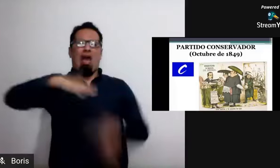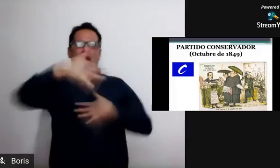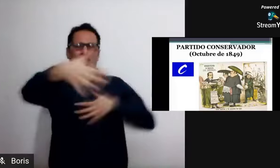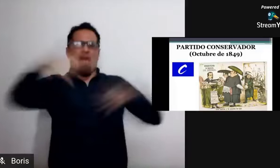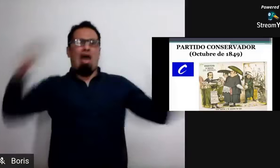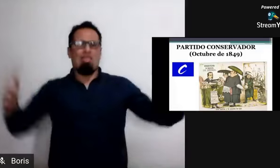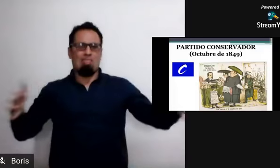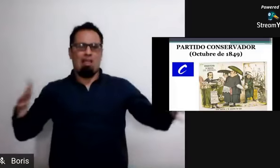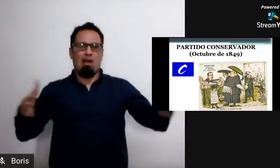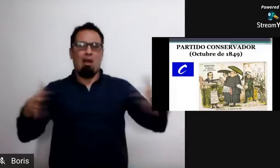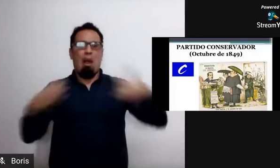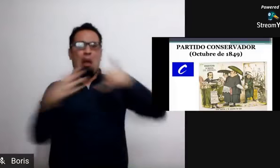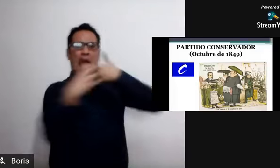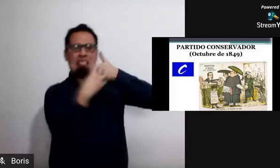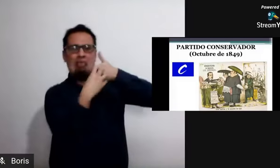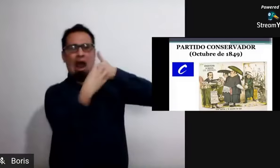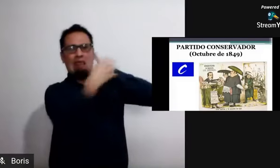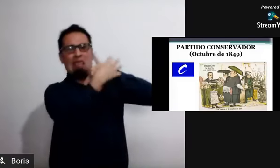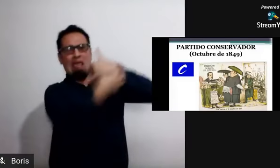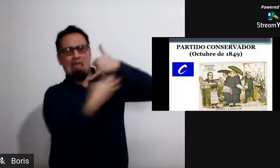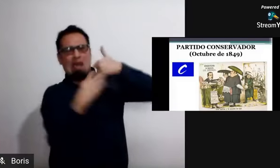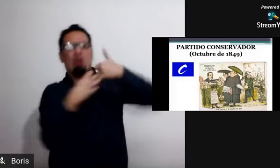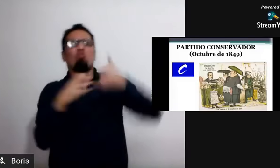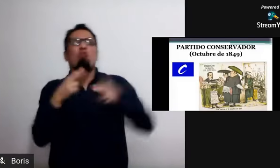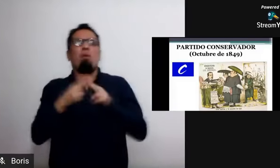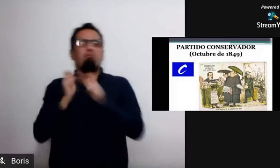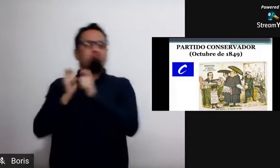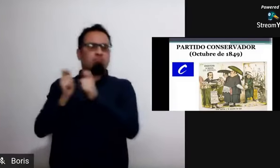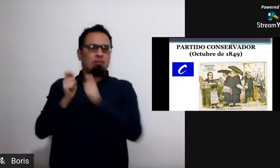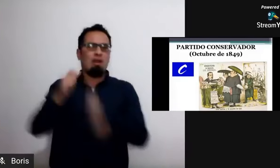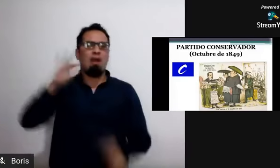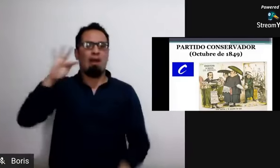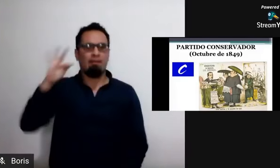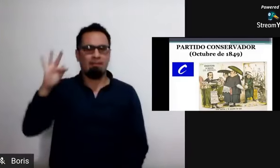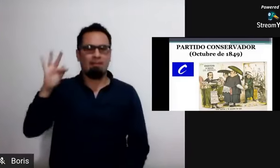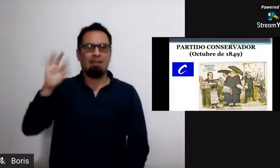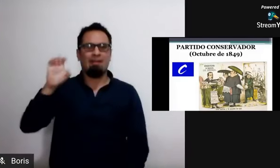territorios y diferentes estados federados, también tenían terratenientes.